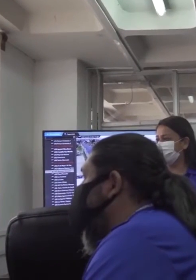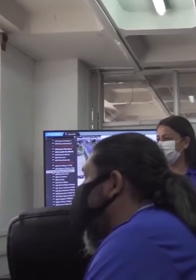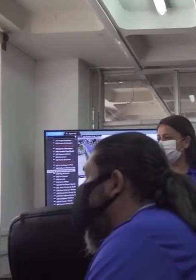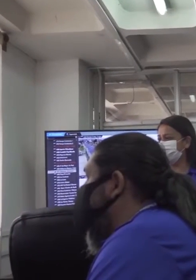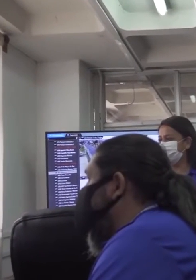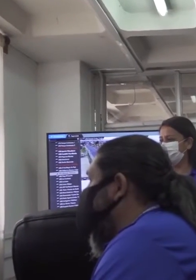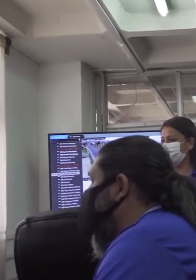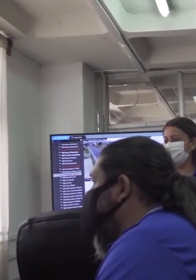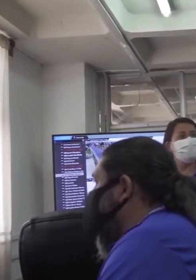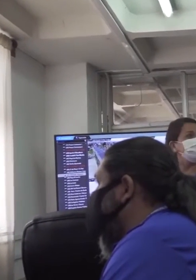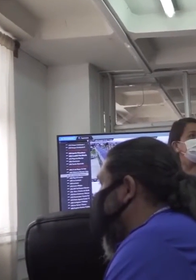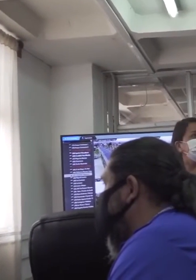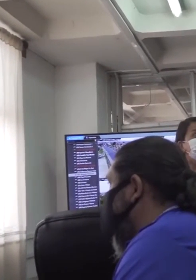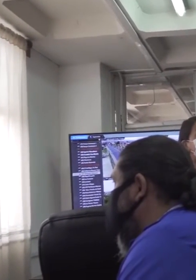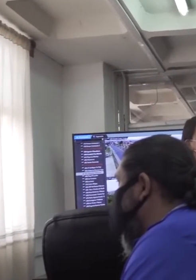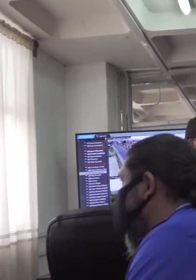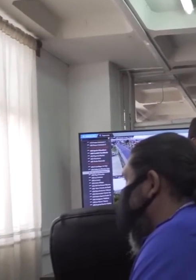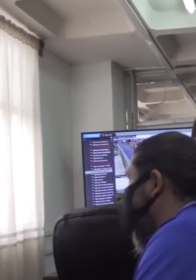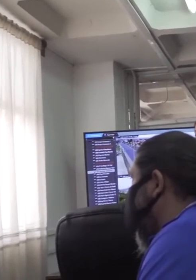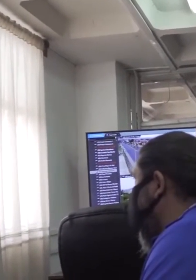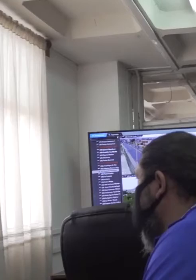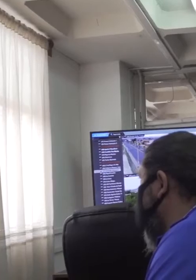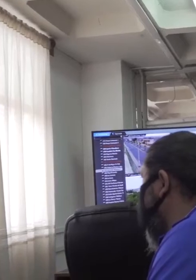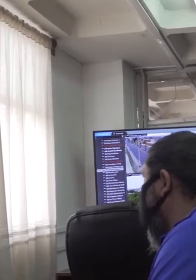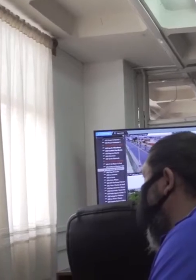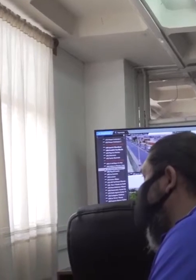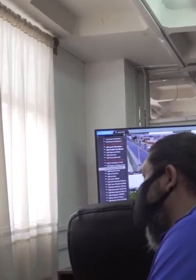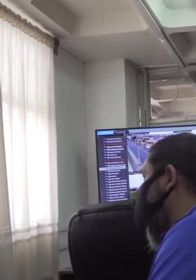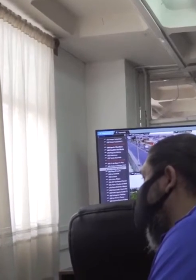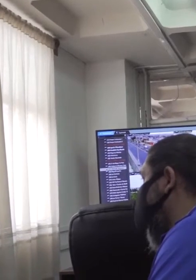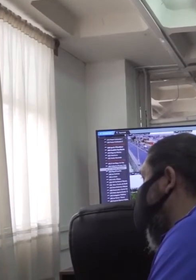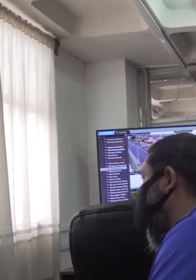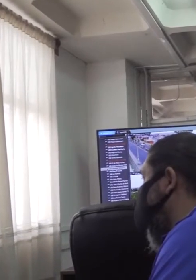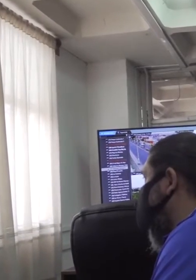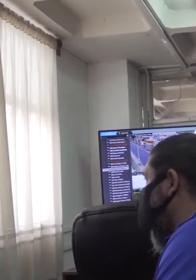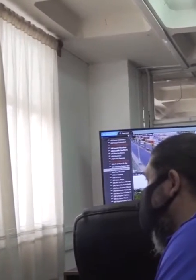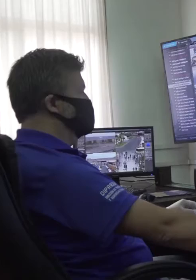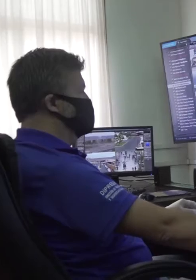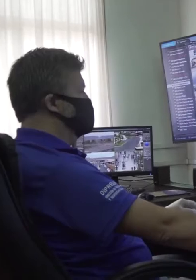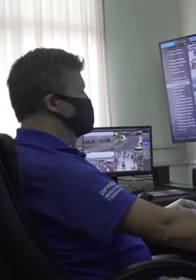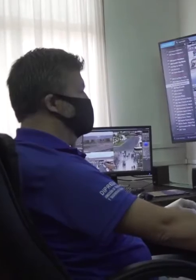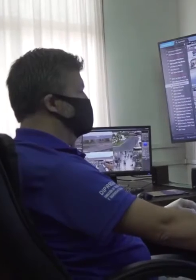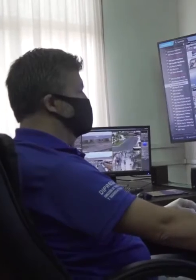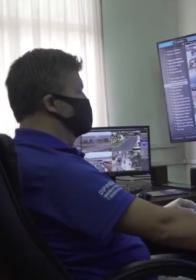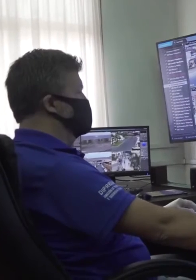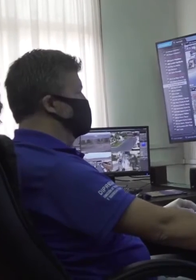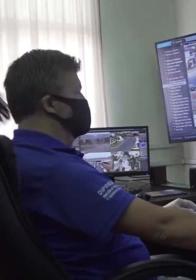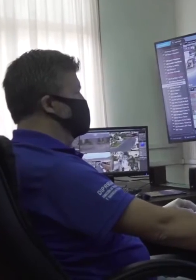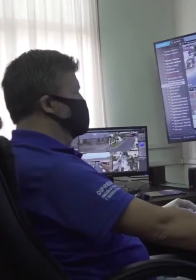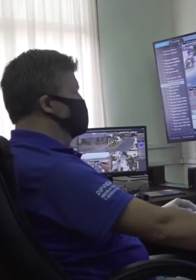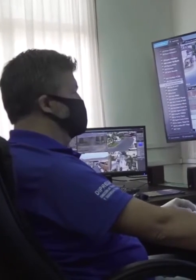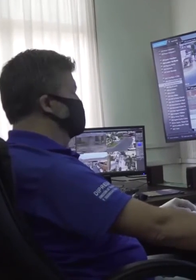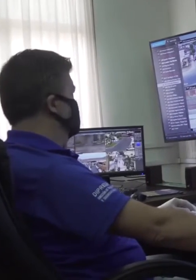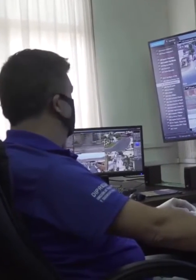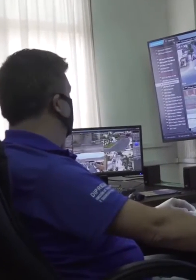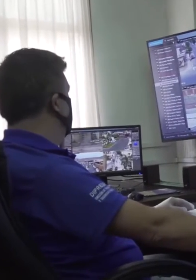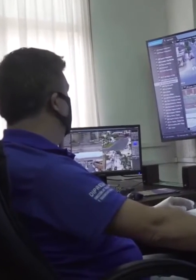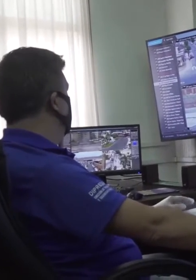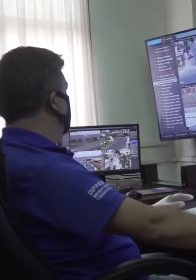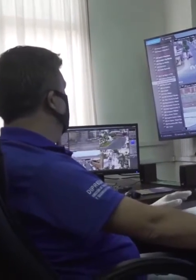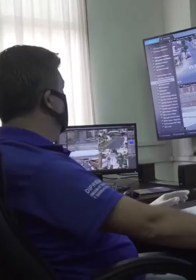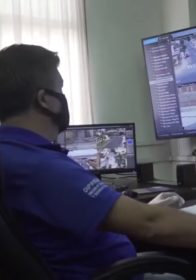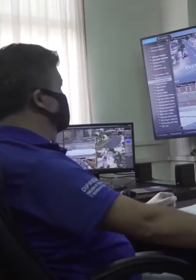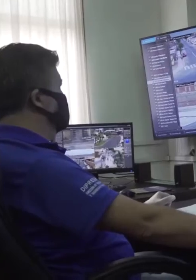delictual, solicitarán de inmediato la presencia de las policías. Sobre los hechos delictuales captados por las cámaras municipales,